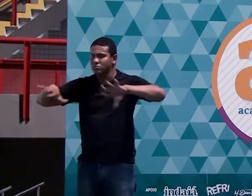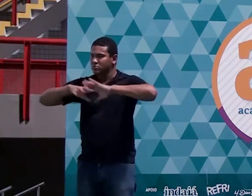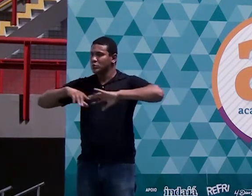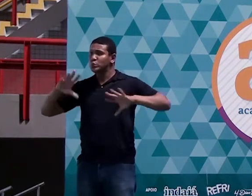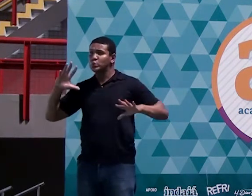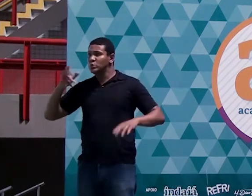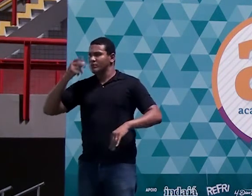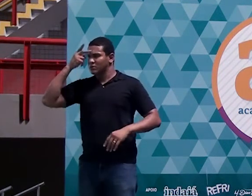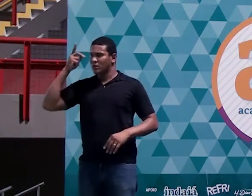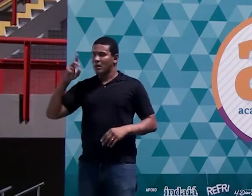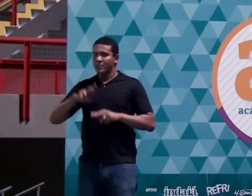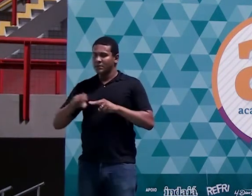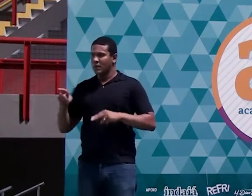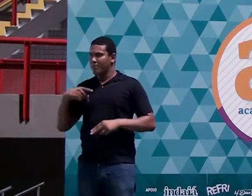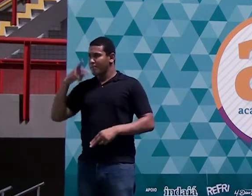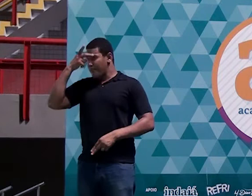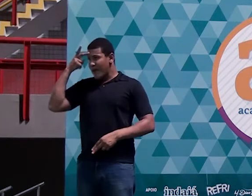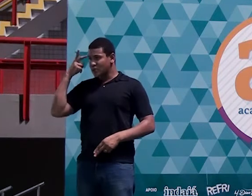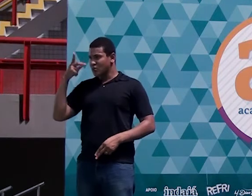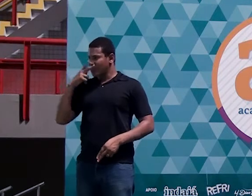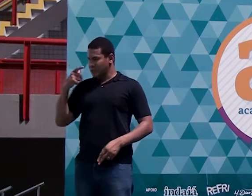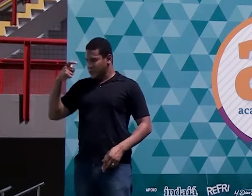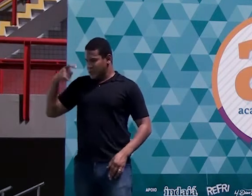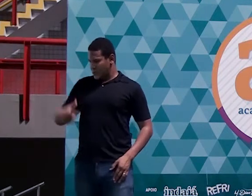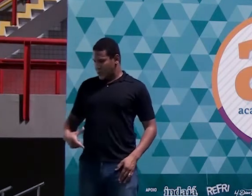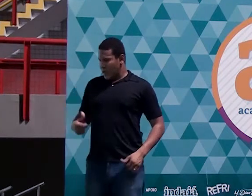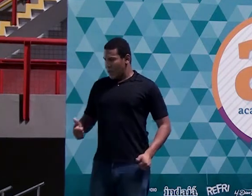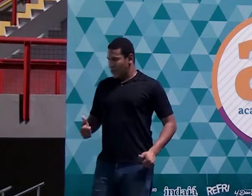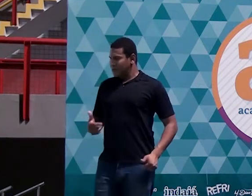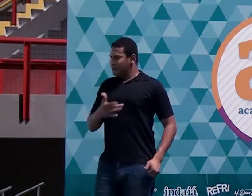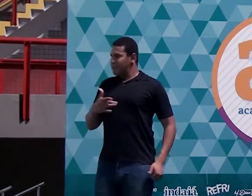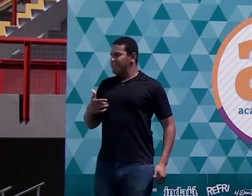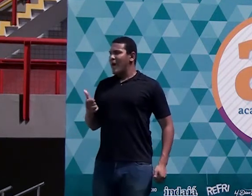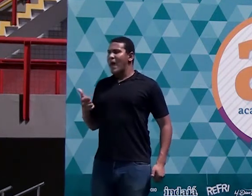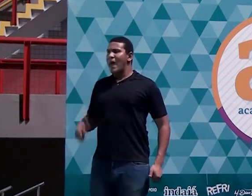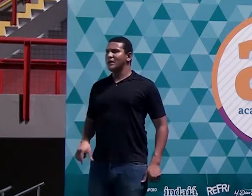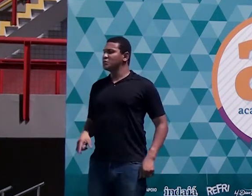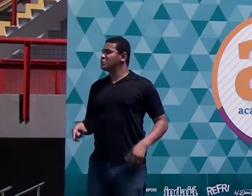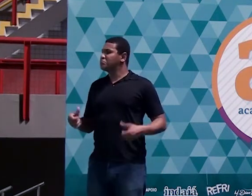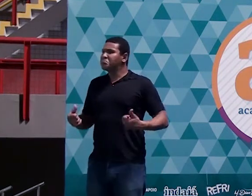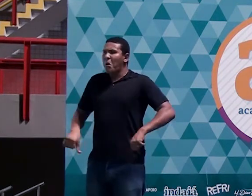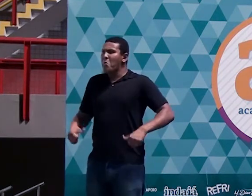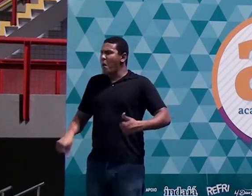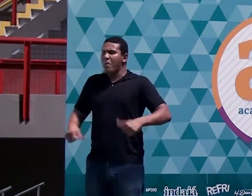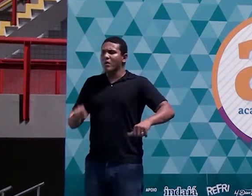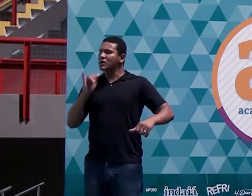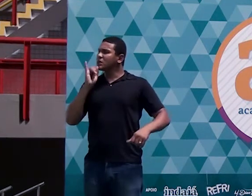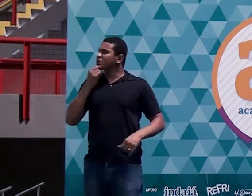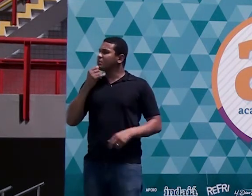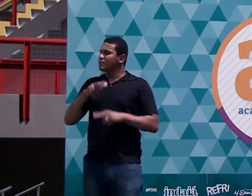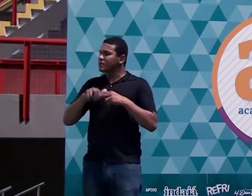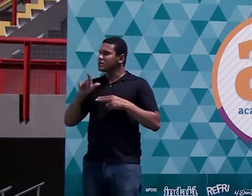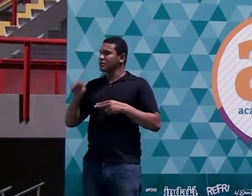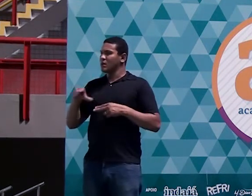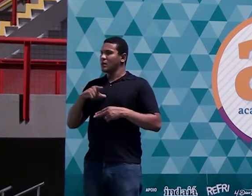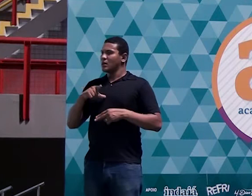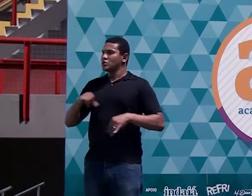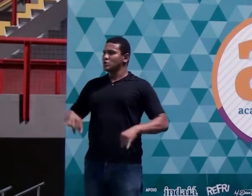As pessoas, sem distinção de estado ou de fortuna, afogam-se numa tristeza mortal,